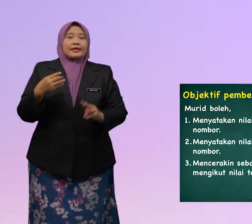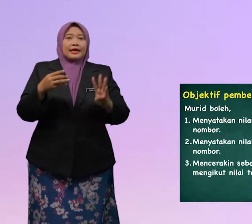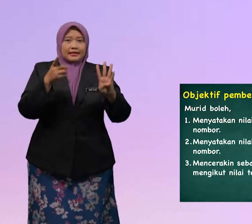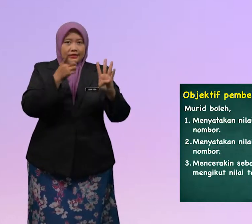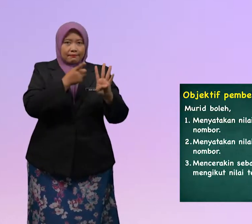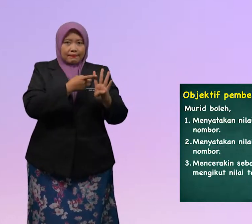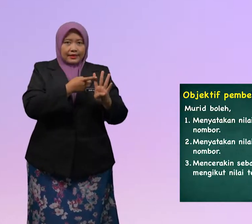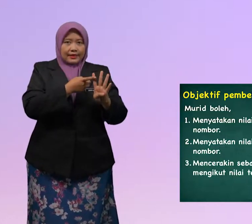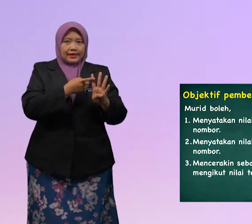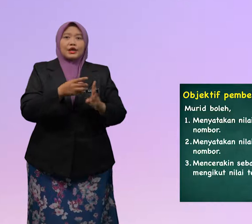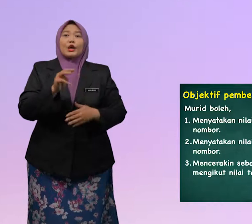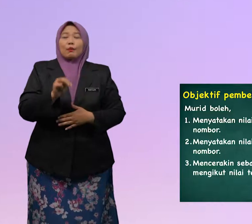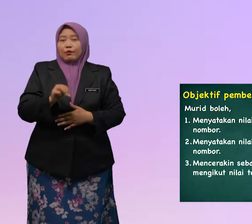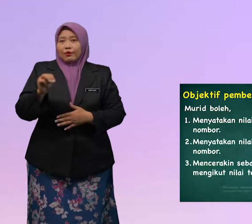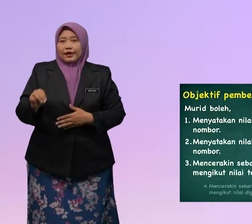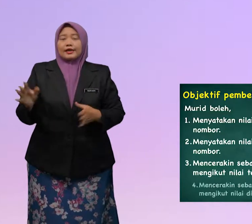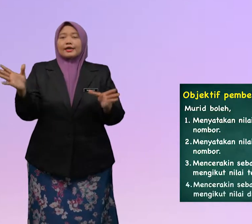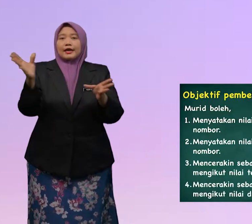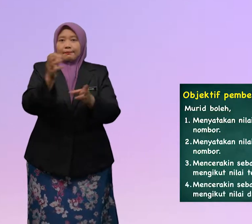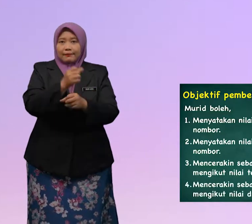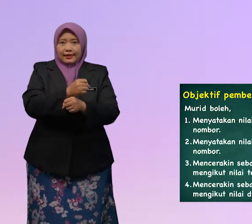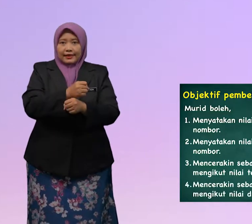yang keempat, murid dapat